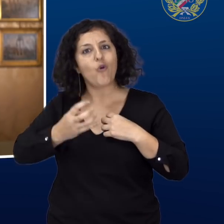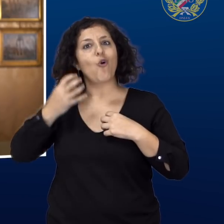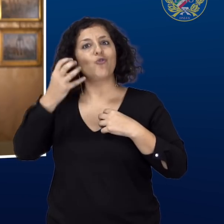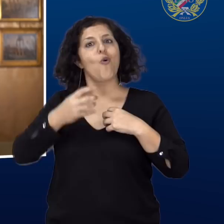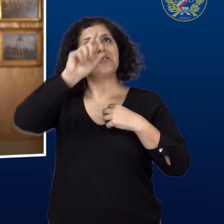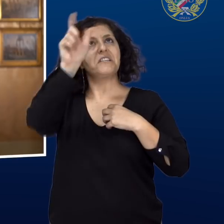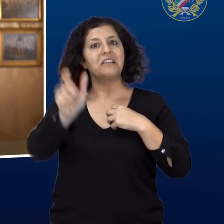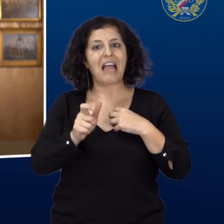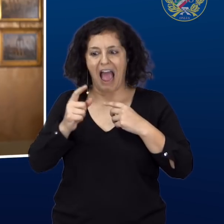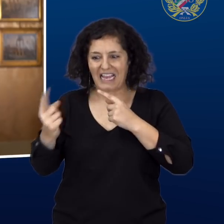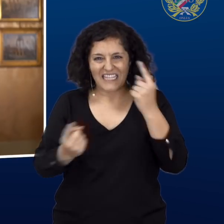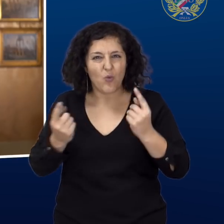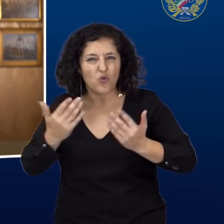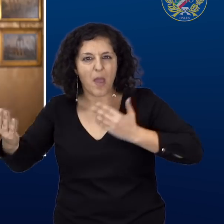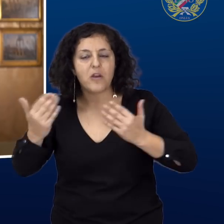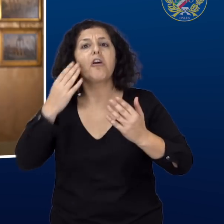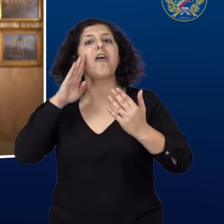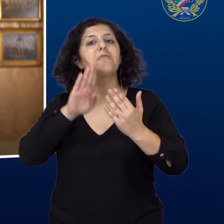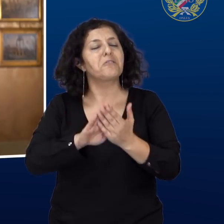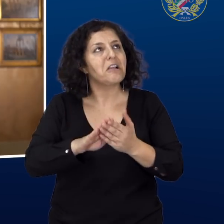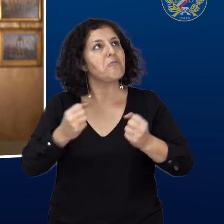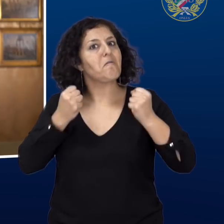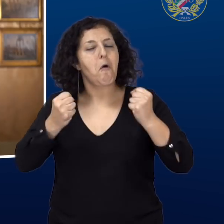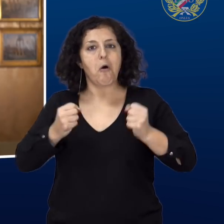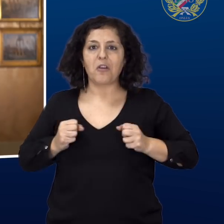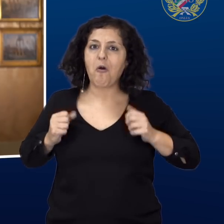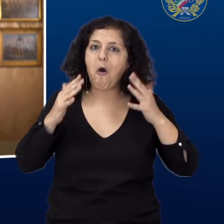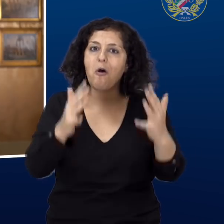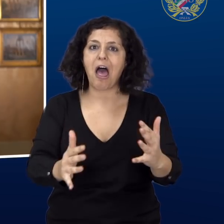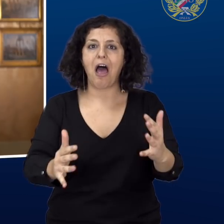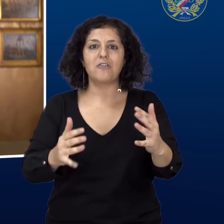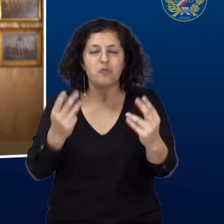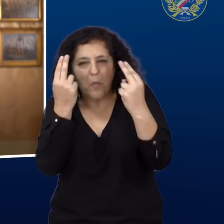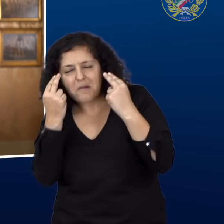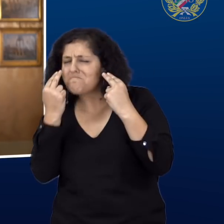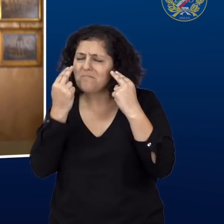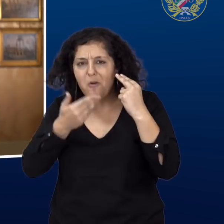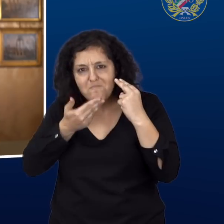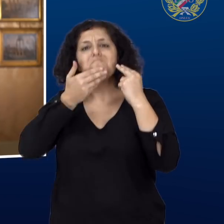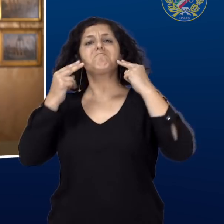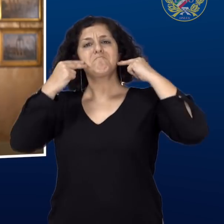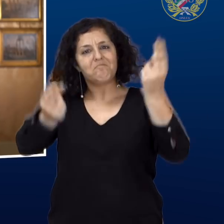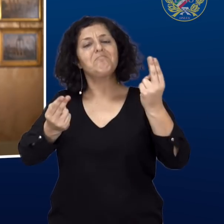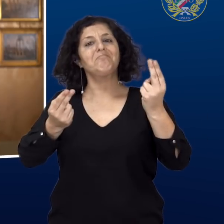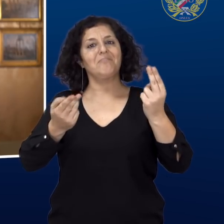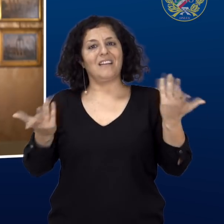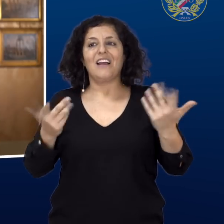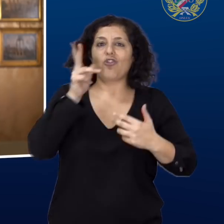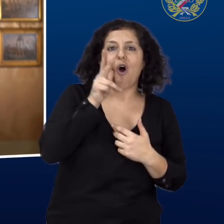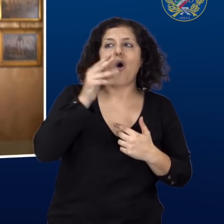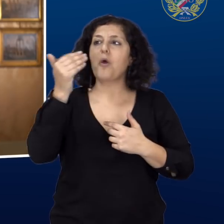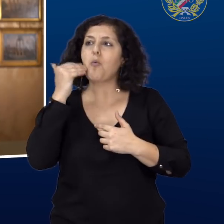ha affrontato con coraggio, con determinazione, questa emergenza, deciso a rialzare la testa. Donne e uomini